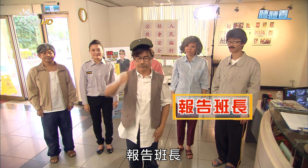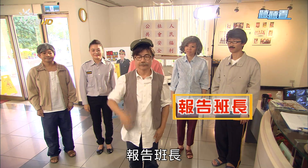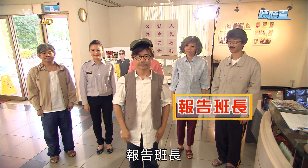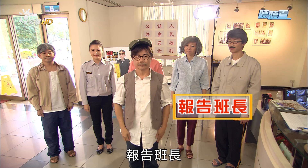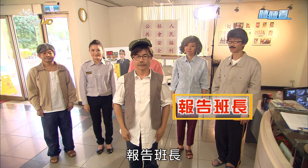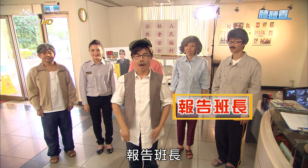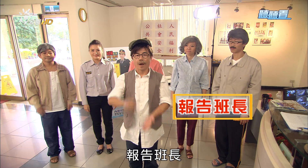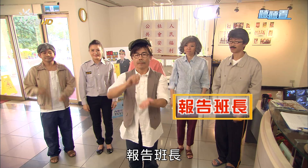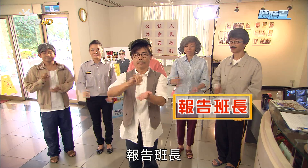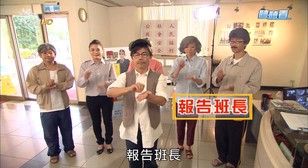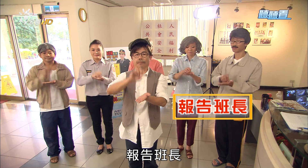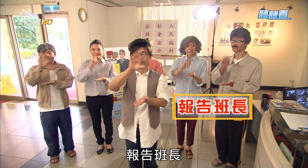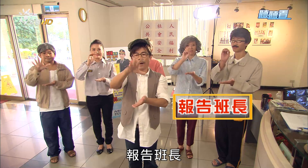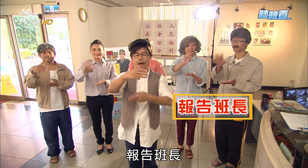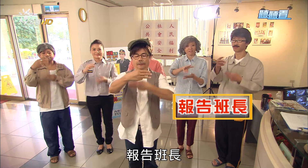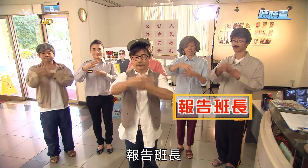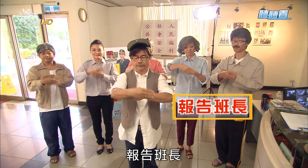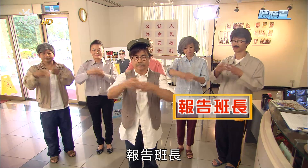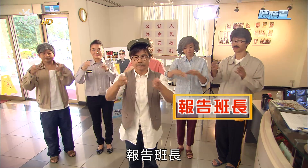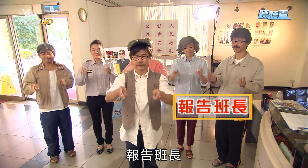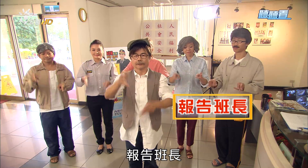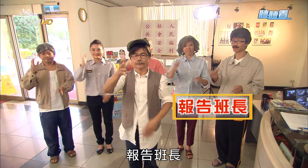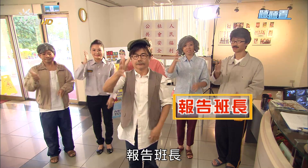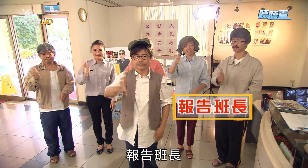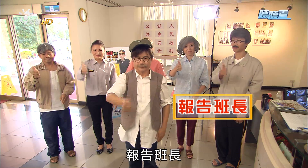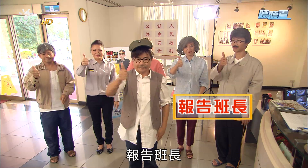长， 报告班长。